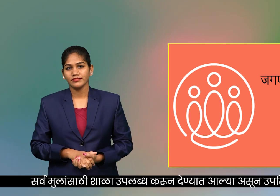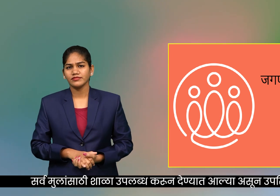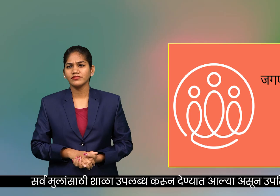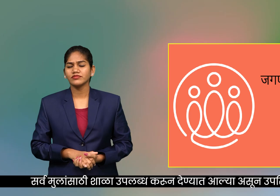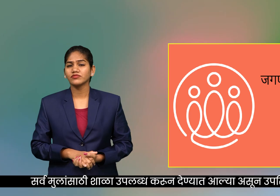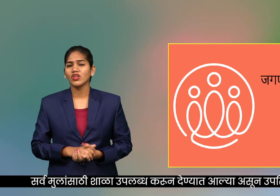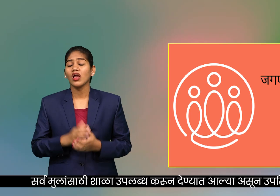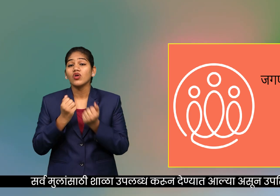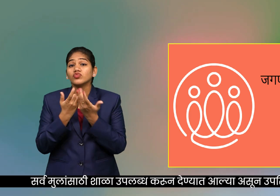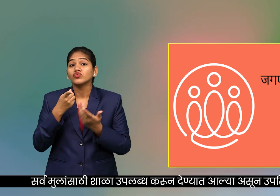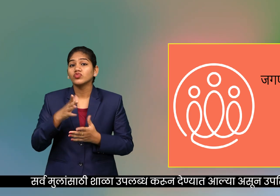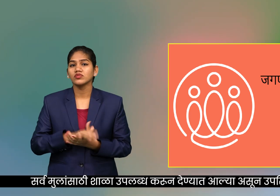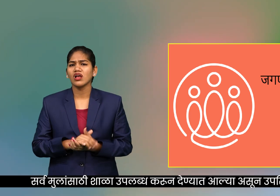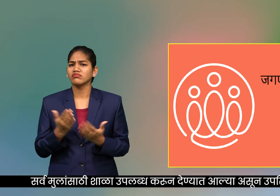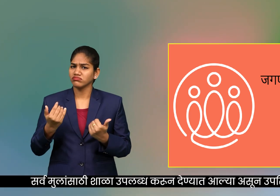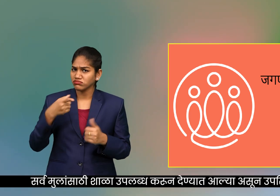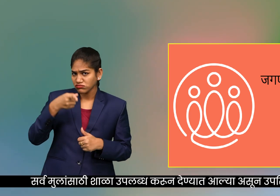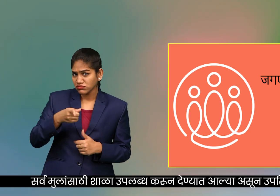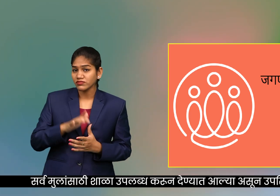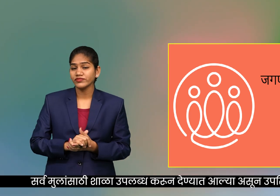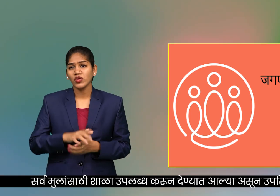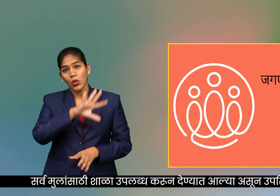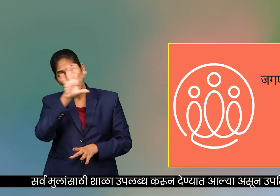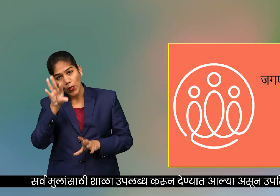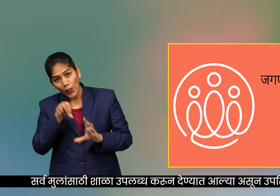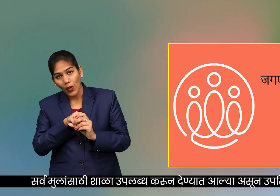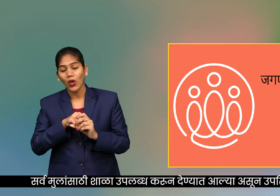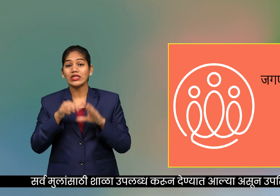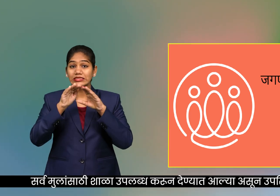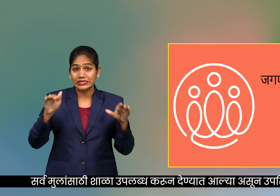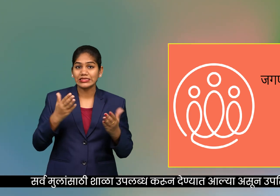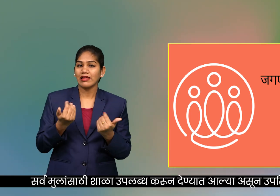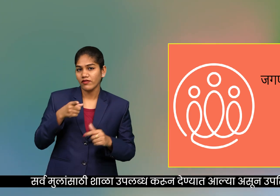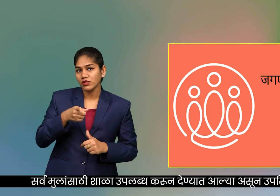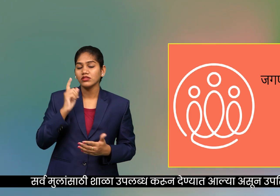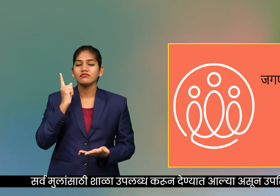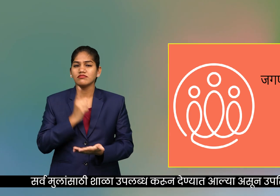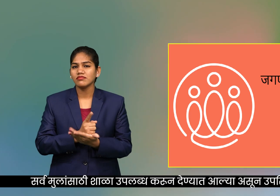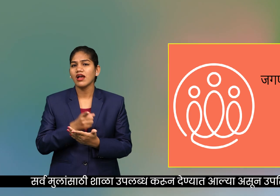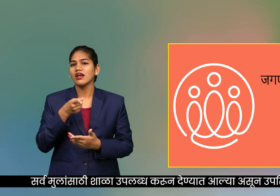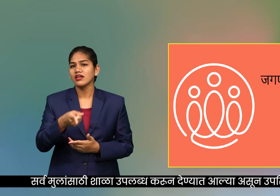सर्व मुलांसाठी शाळा उपलब्ध करून देण्यात आल्या असून उपस्थिती आवश्यक आहे.